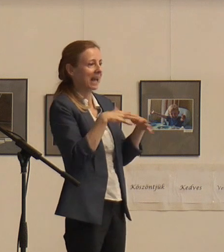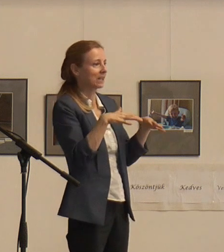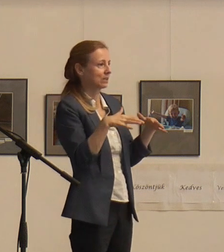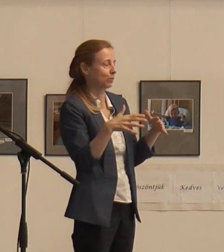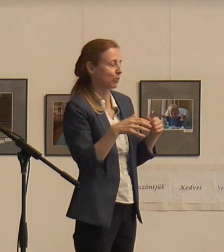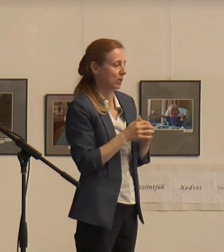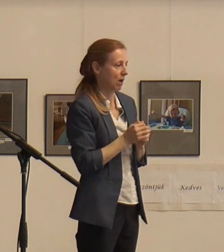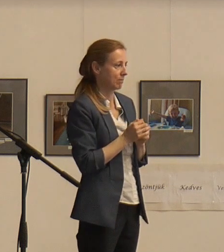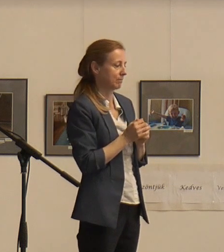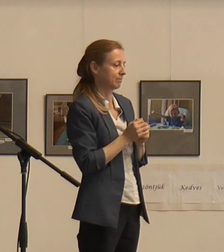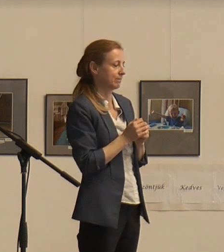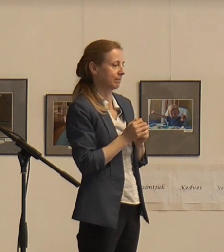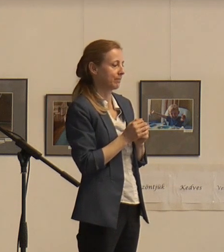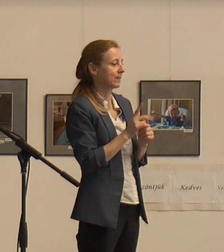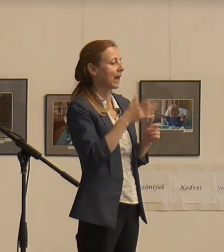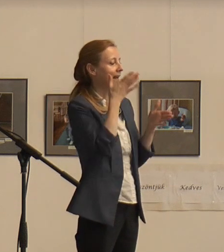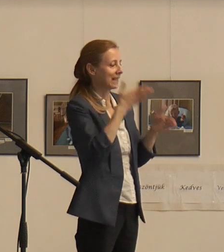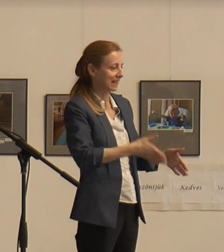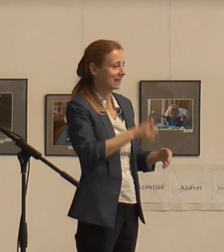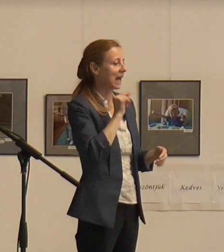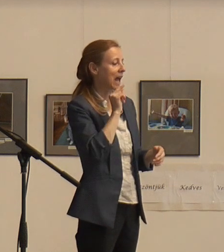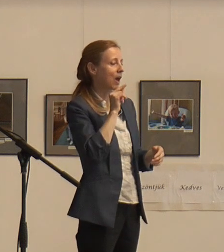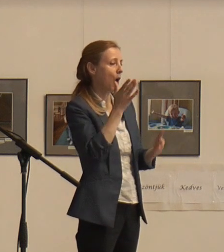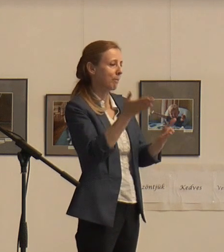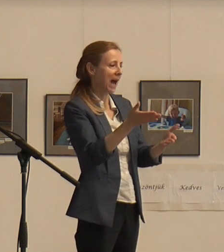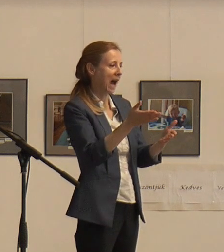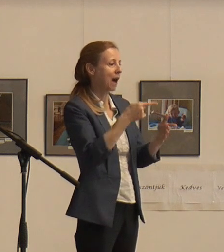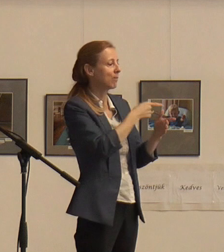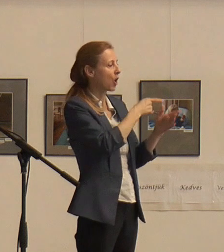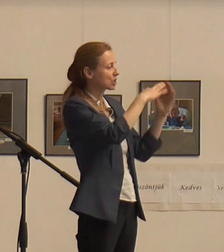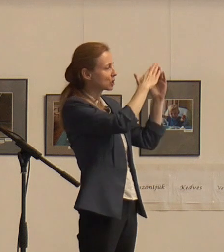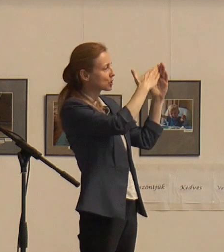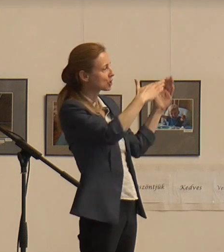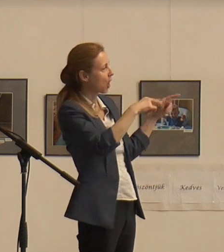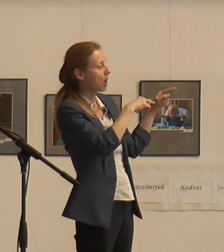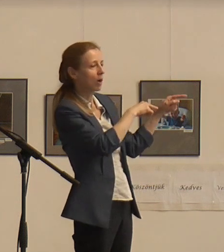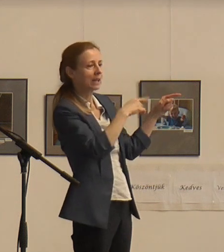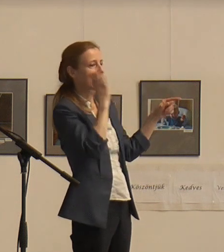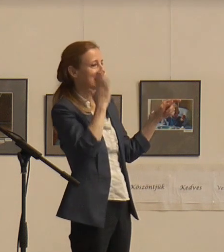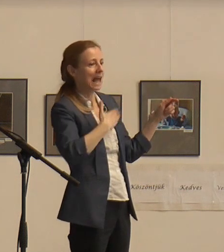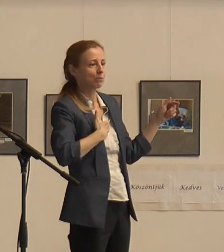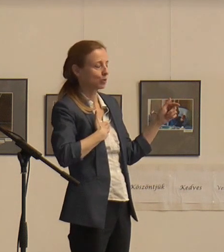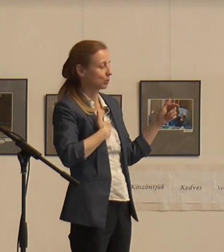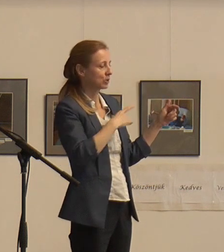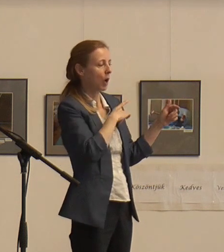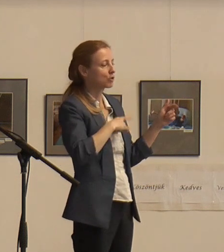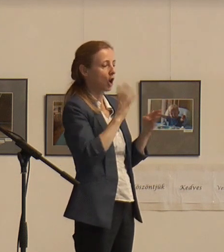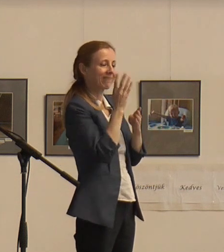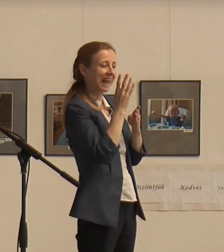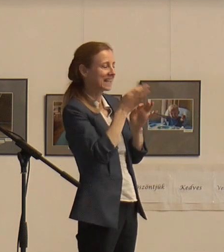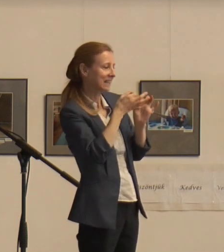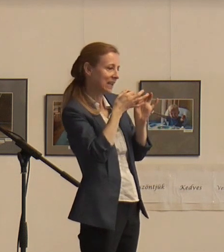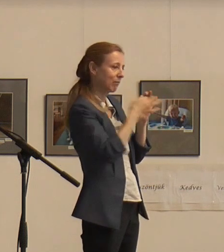ujjam. Hidd el, apám, azt a szalmatetőcskét nem tudtam csak a negyedikre